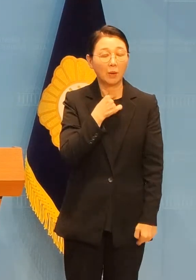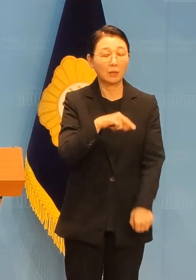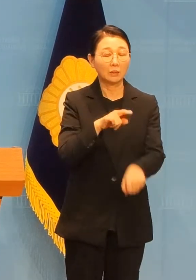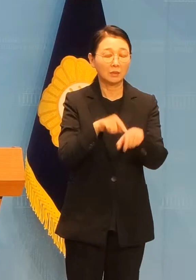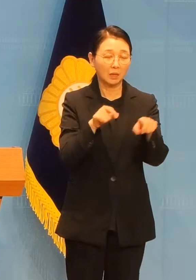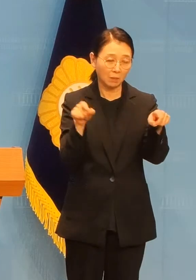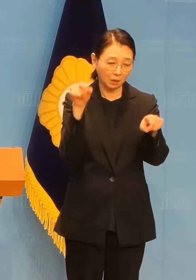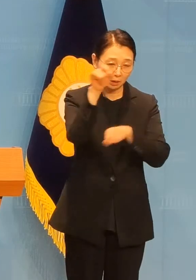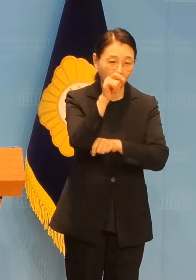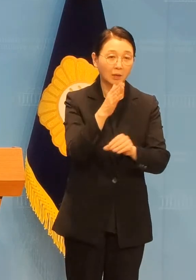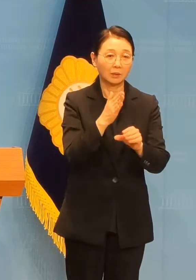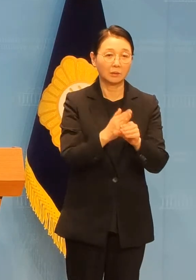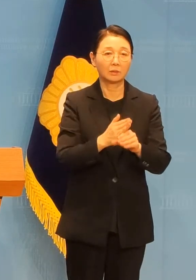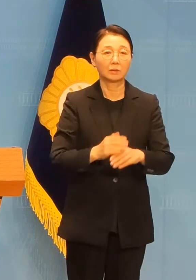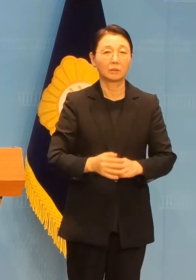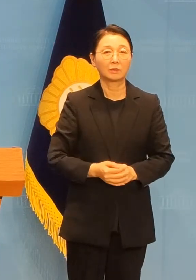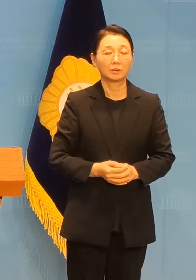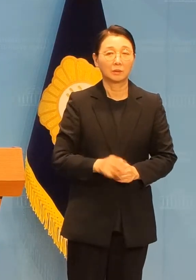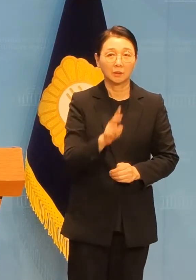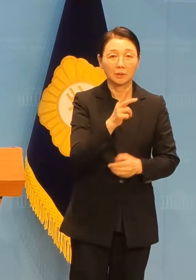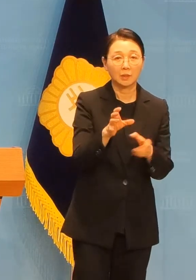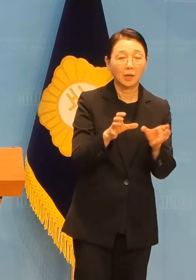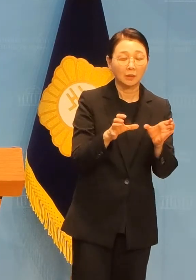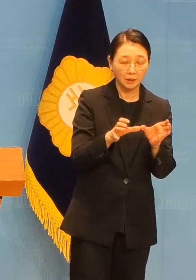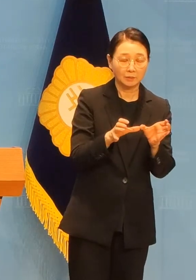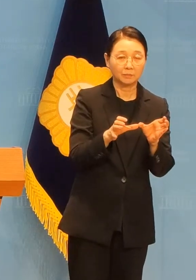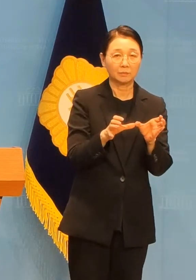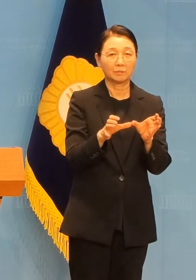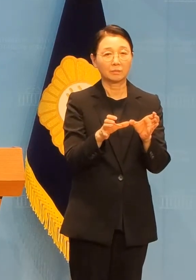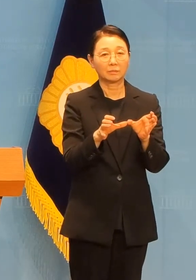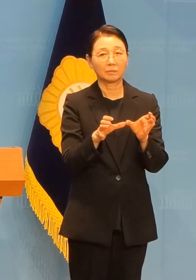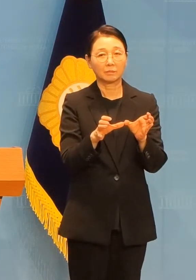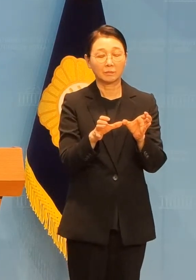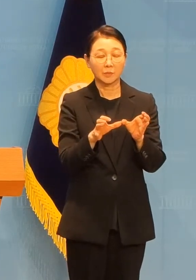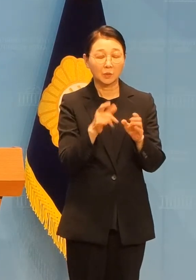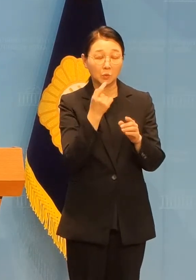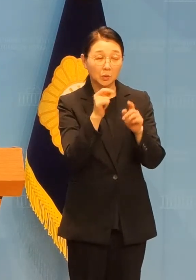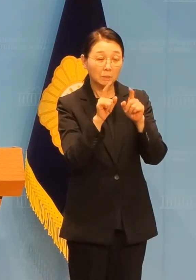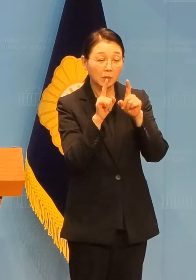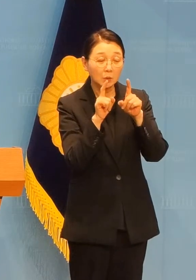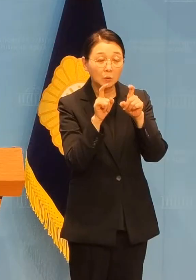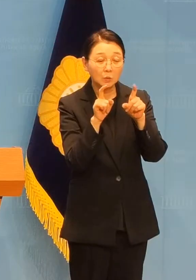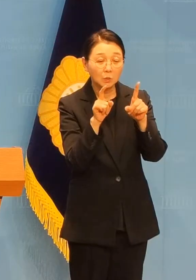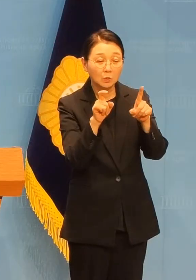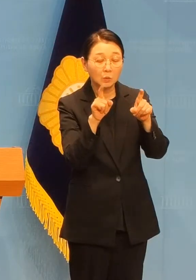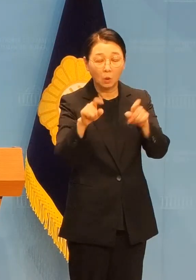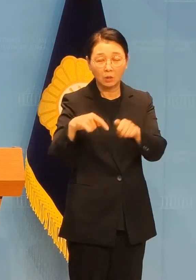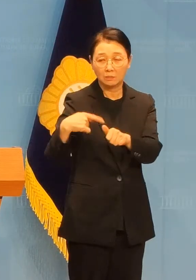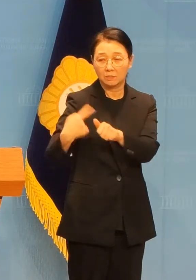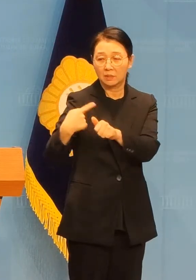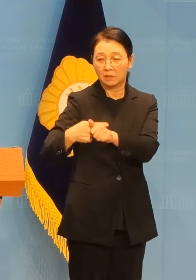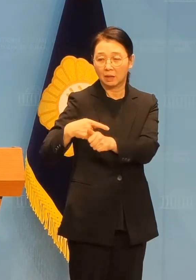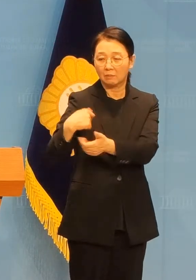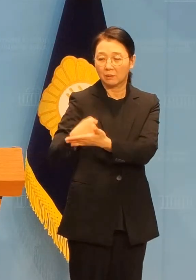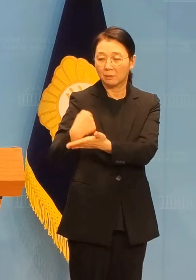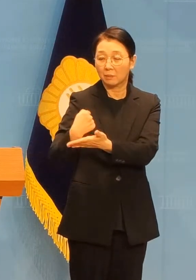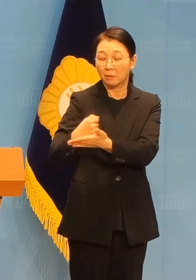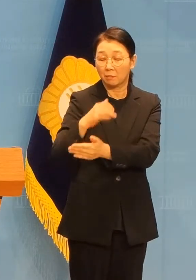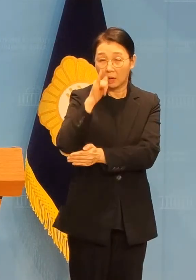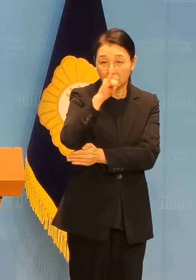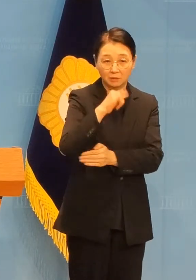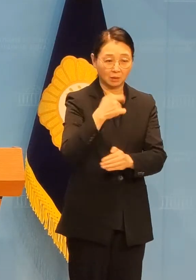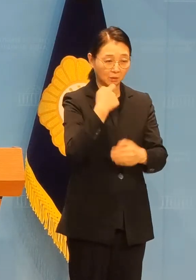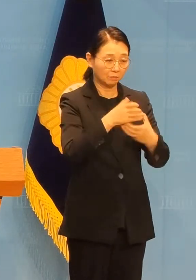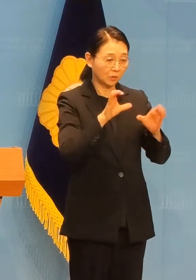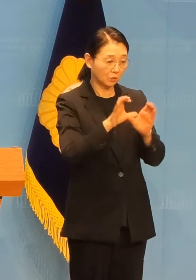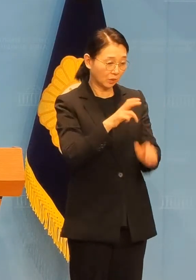끌고 있습니다. 야당의 작은 의혹에는 온갖 비난을 퍼붓더니 자당 의원의